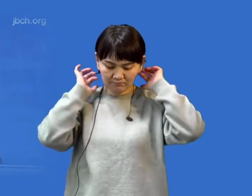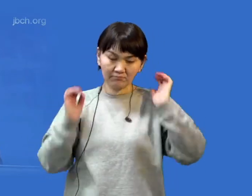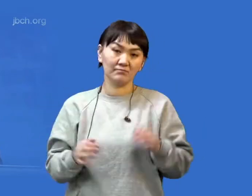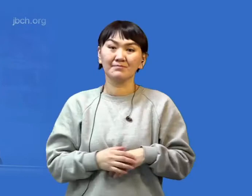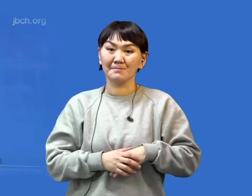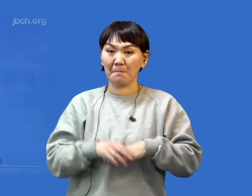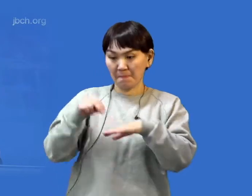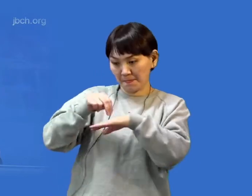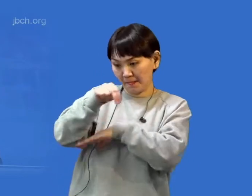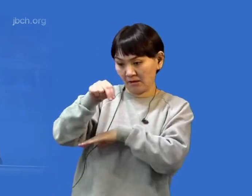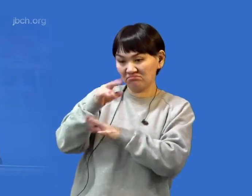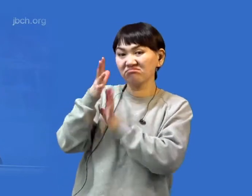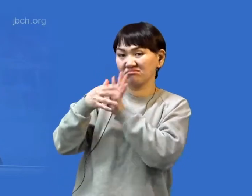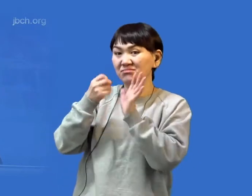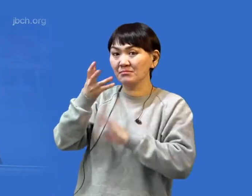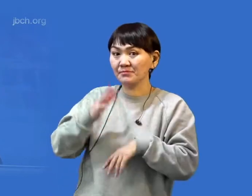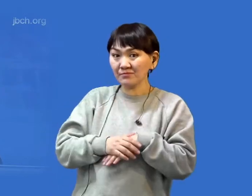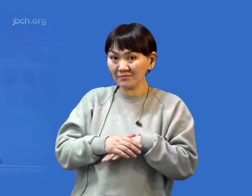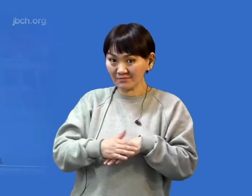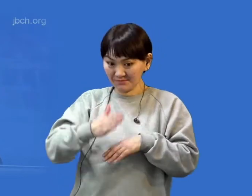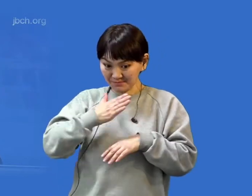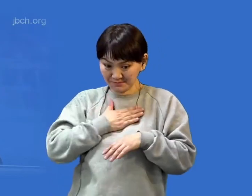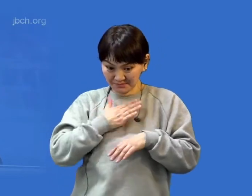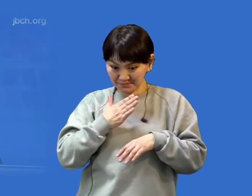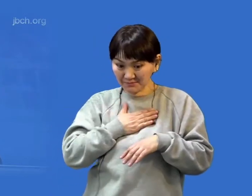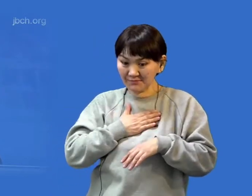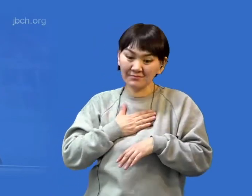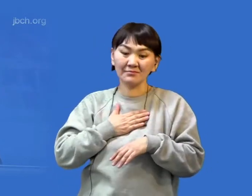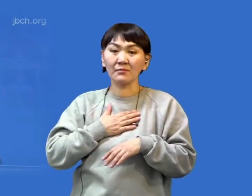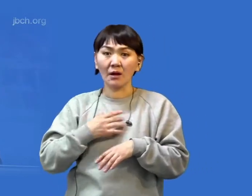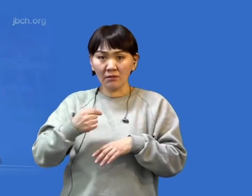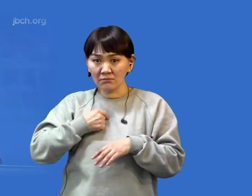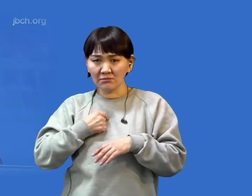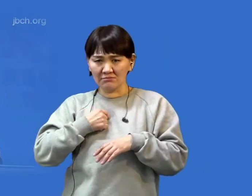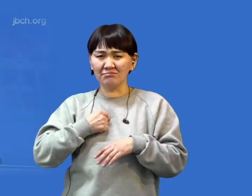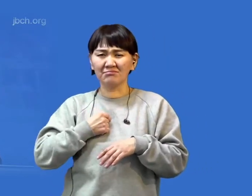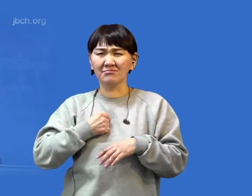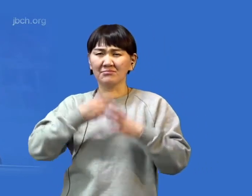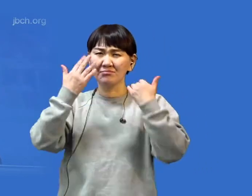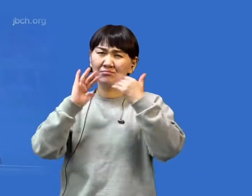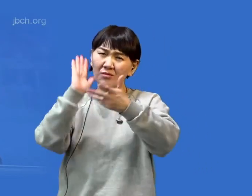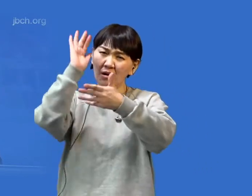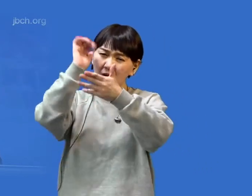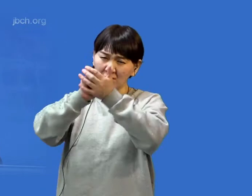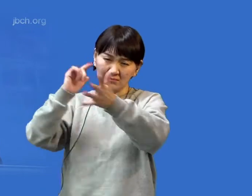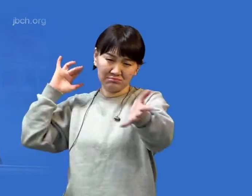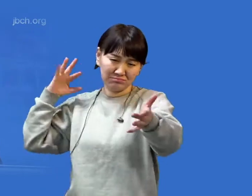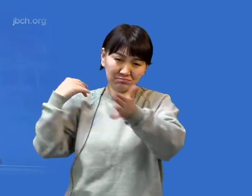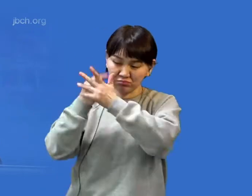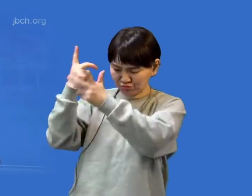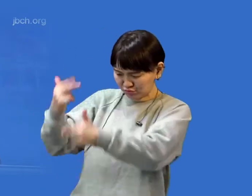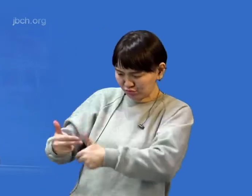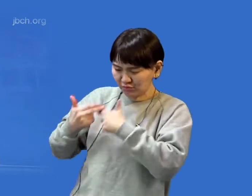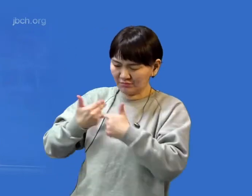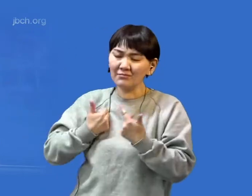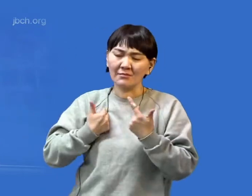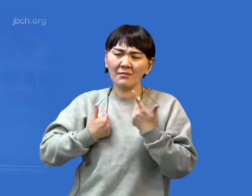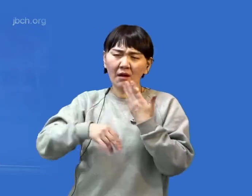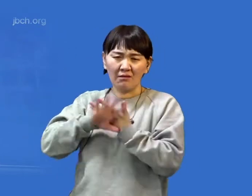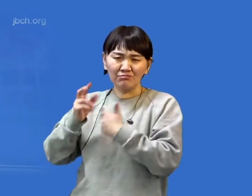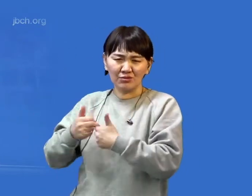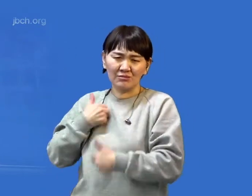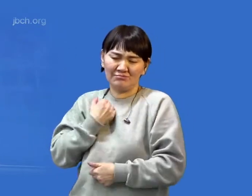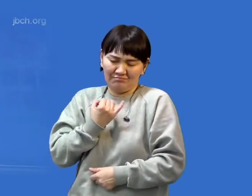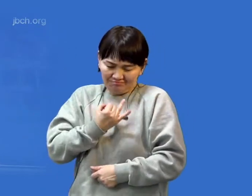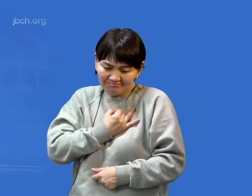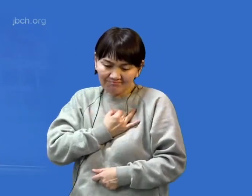Илч Паул хүртэл хэлсэн биднийг тэр улсад орох хүртэл бурхан биднийг хамгаална гэсэн. Тэгээ аварсныхаа дараа за диважинд уулцгаая гэл хайдаг нэг